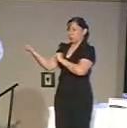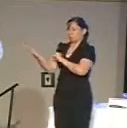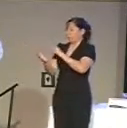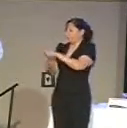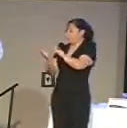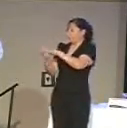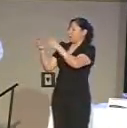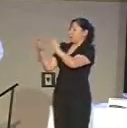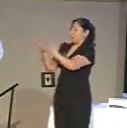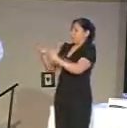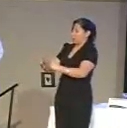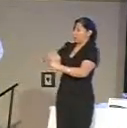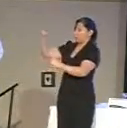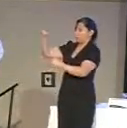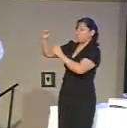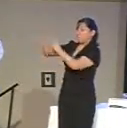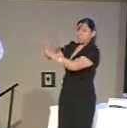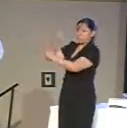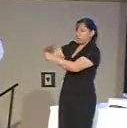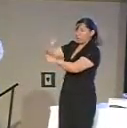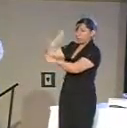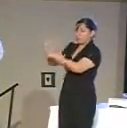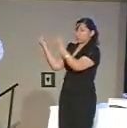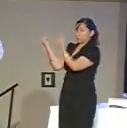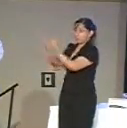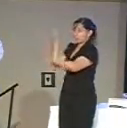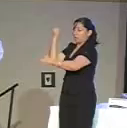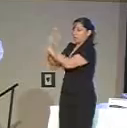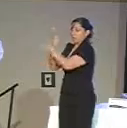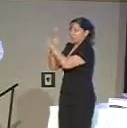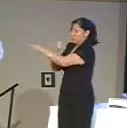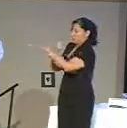su calidad de vida, cuál sería su ingreso,